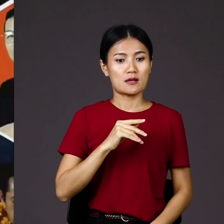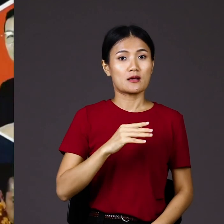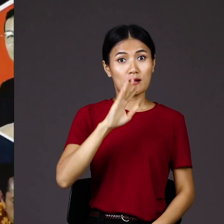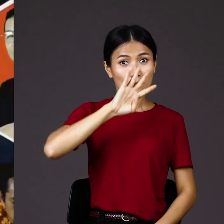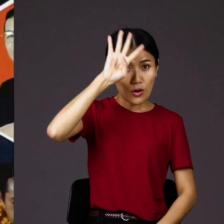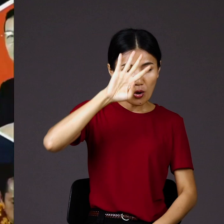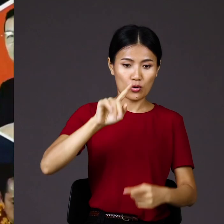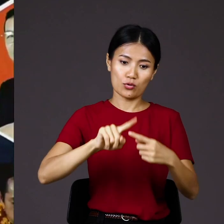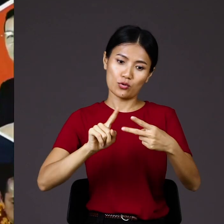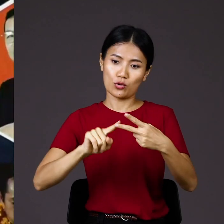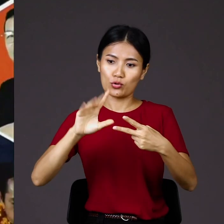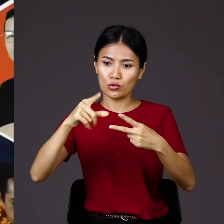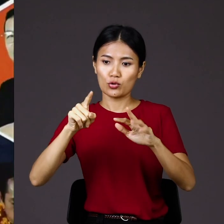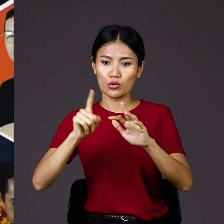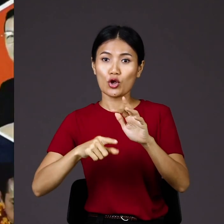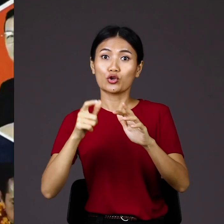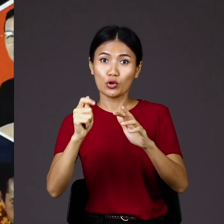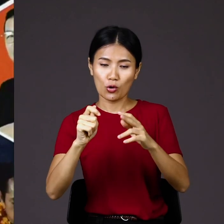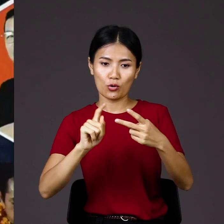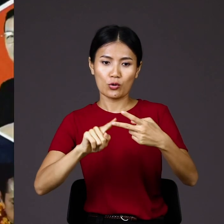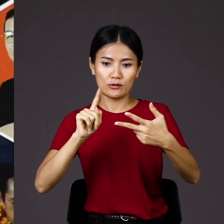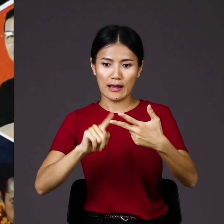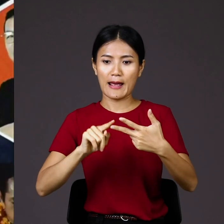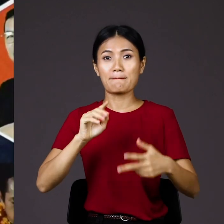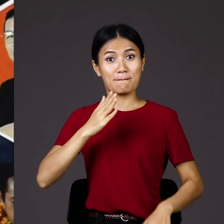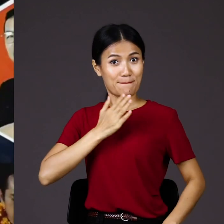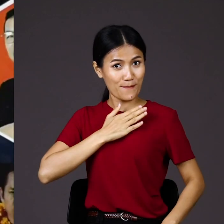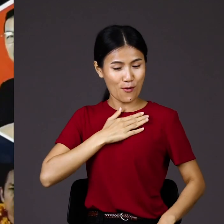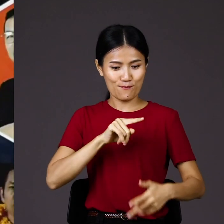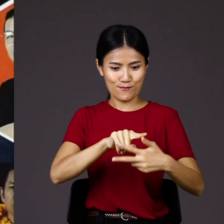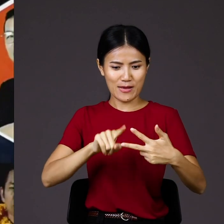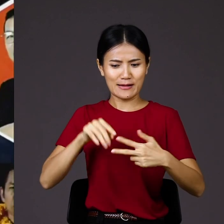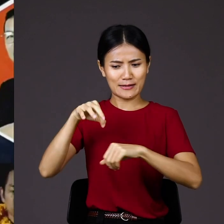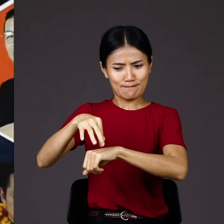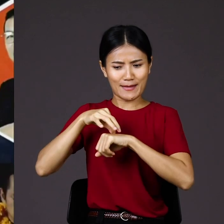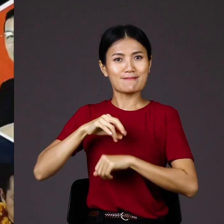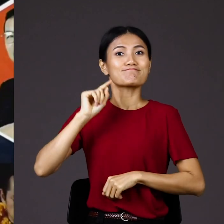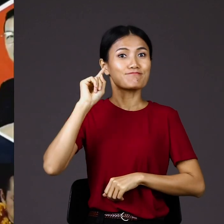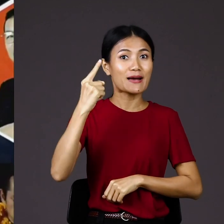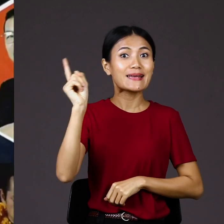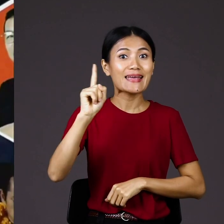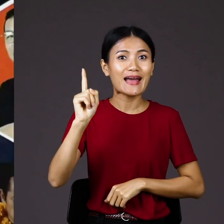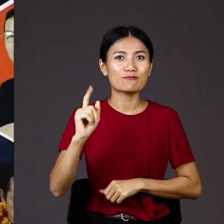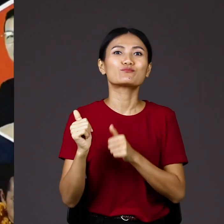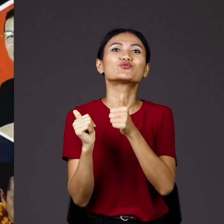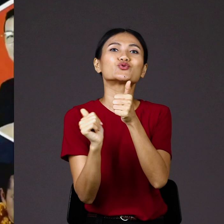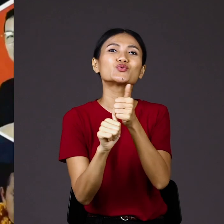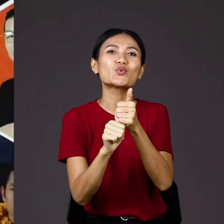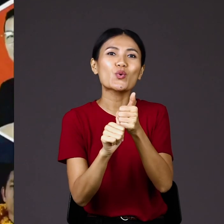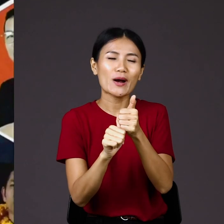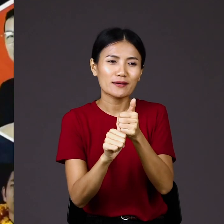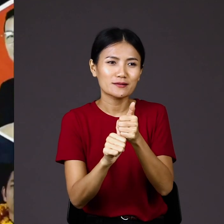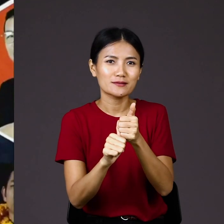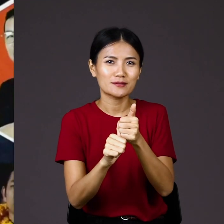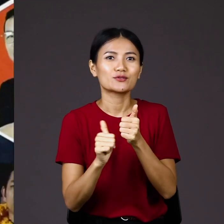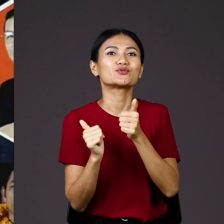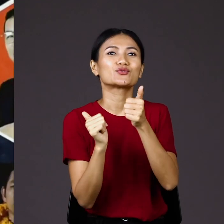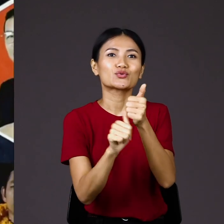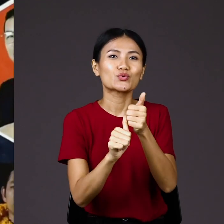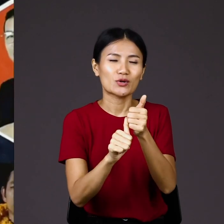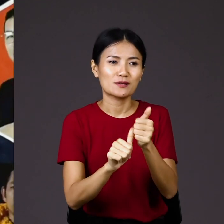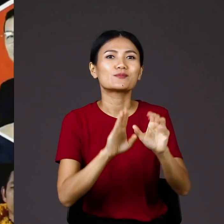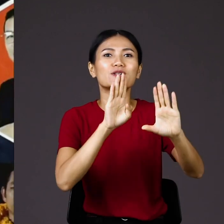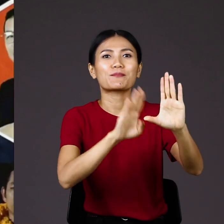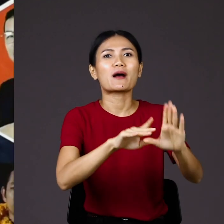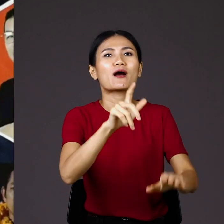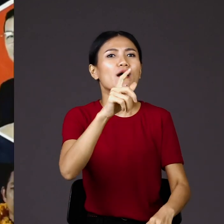กาทั้งปิยบุตรมีตำแหน่งใหม่เรียบร้อยนั่นก็คือตำแหน่งผู้ช่วยหาเสียงของไพบูลย์กิจว